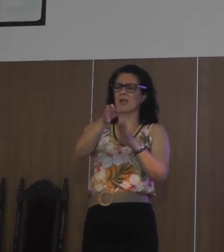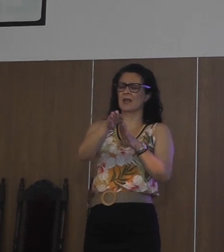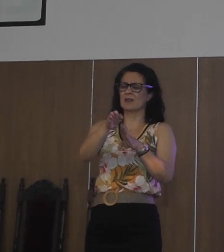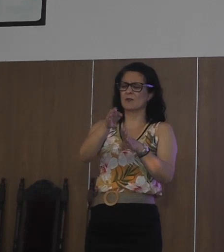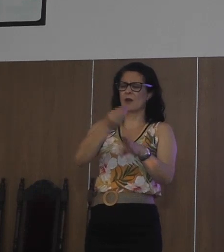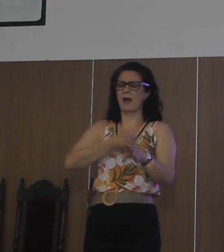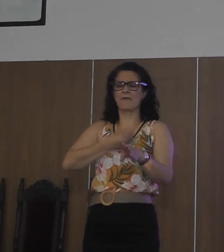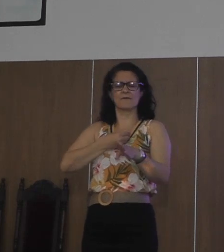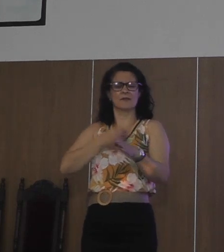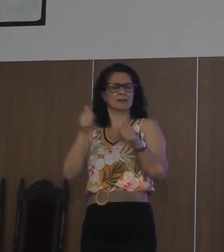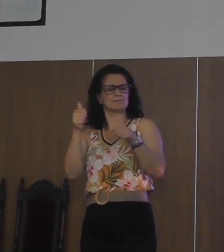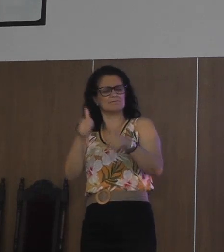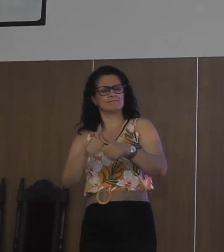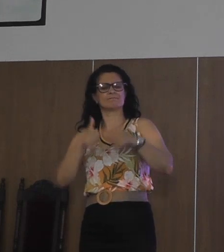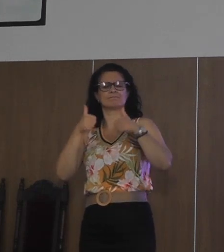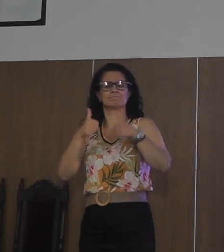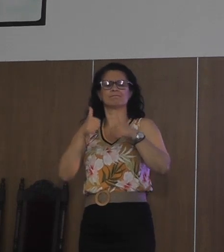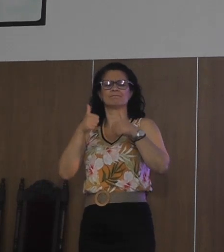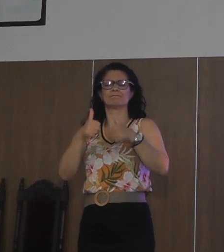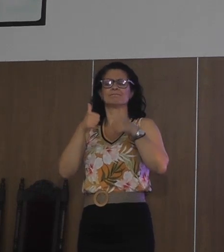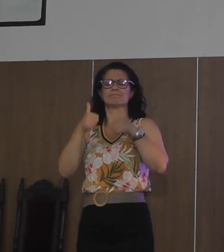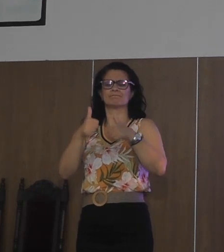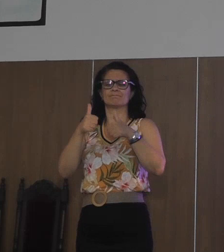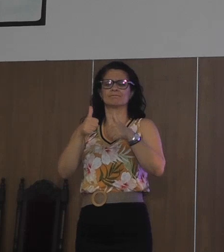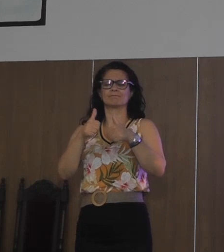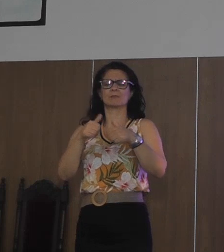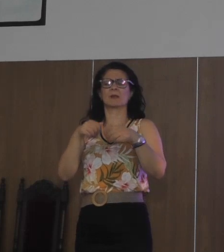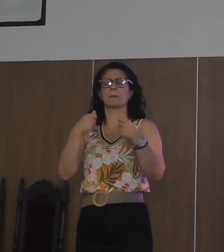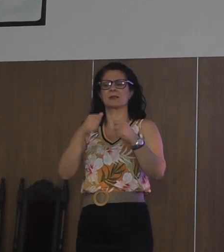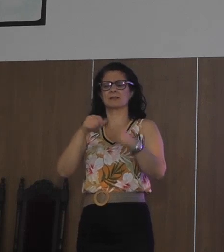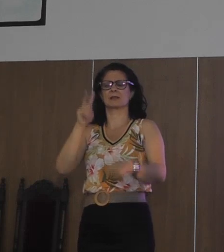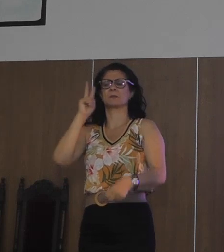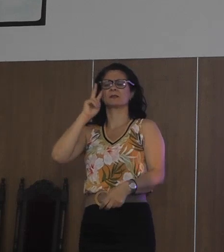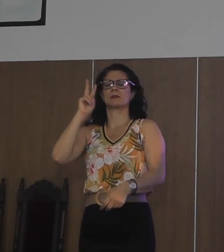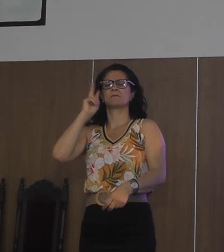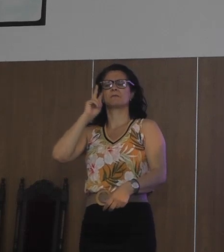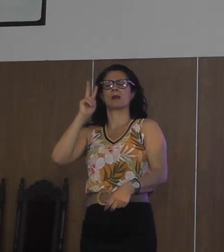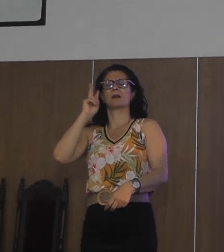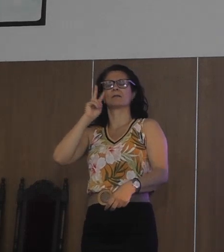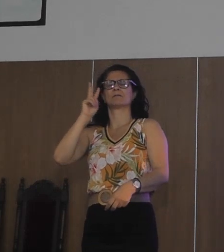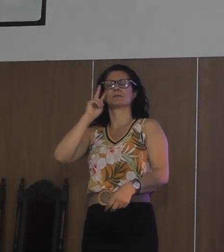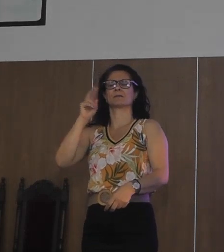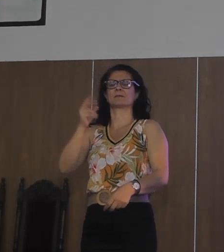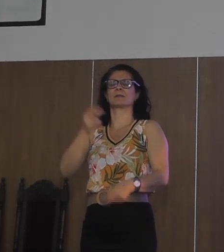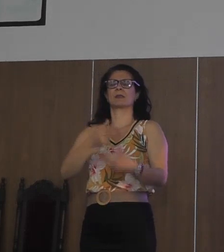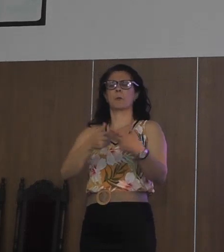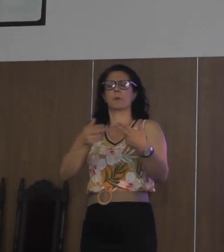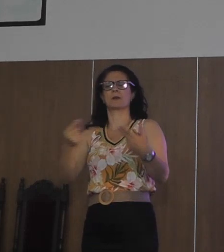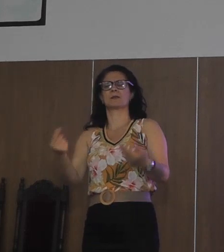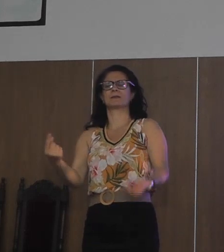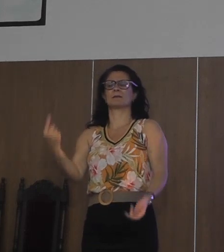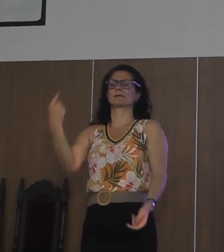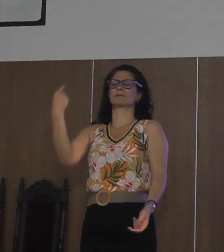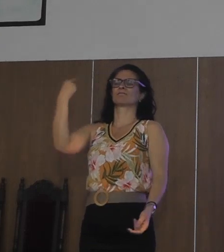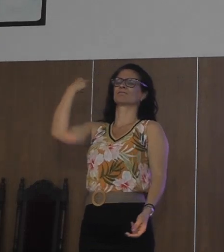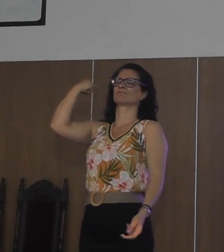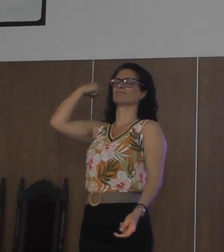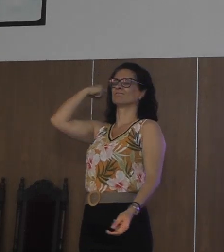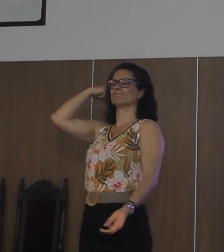haja saudade daquilo que já foi vivido na Tua presença, Pai. Muito obrigado, Deus, por tudo que o Senhor tem nos